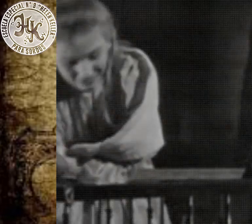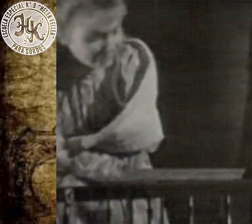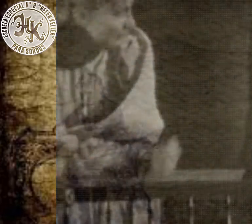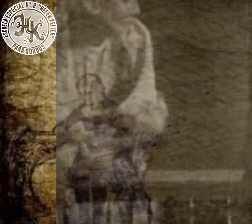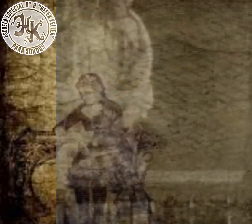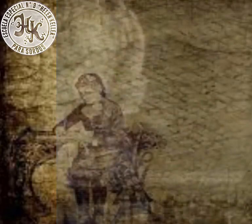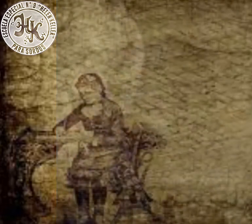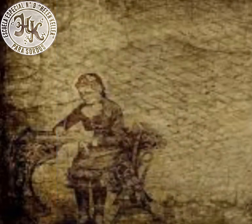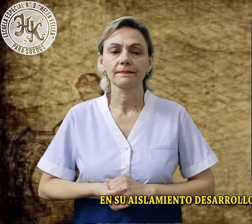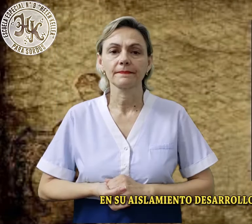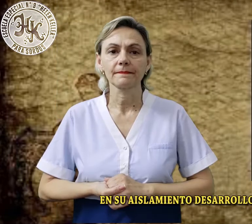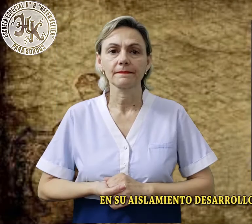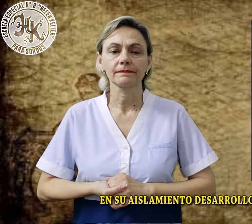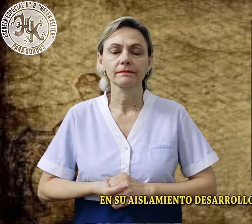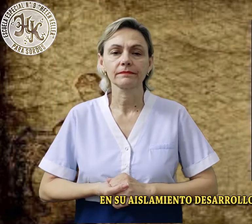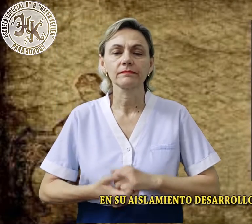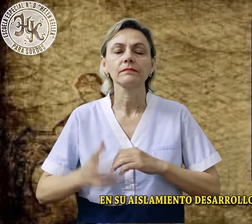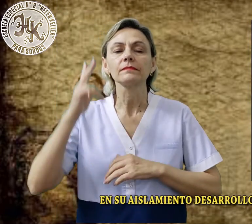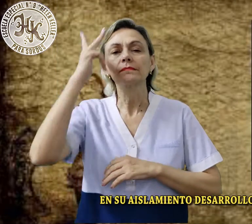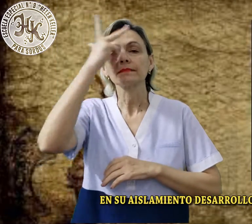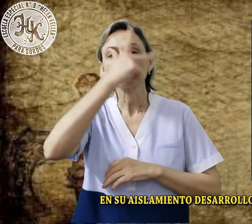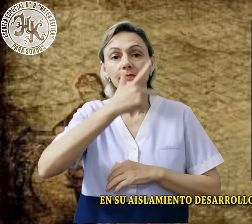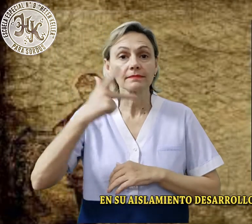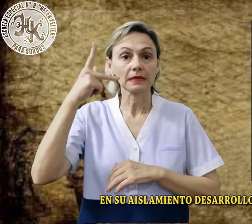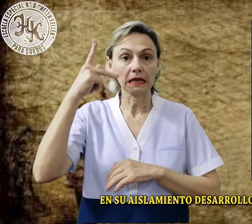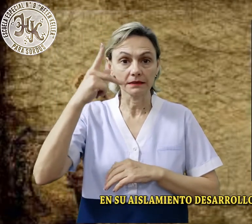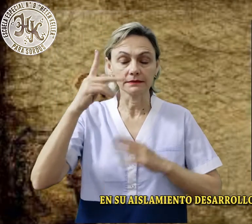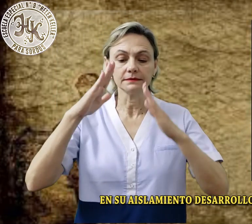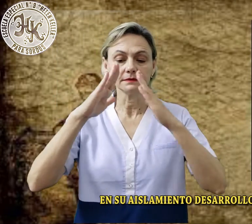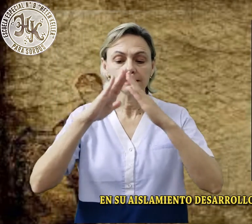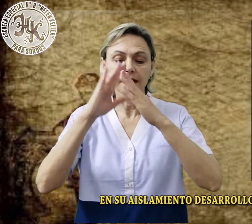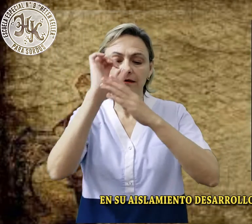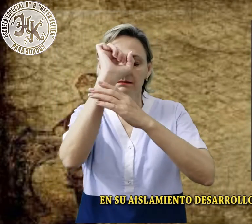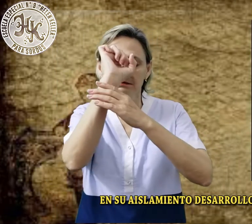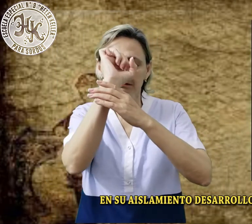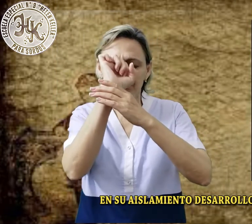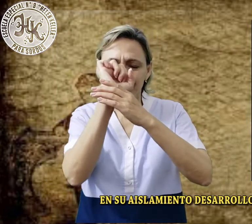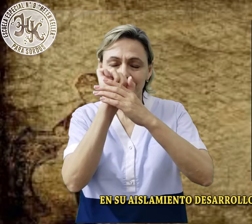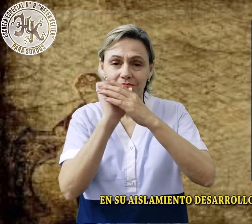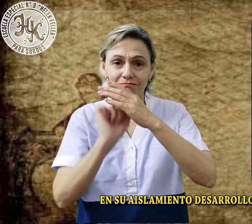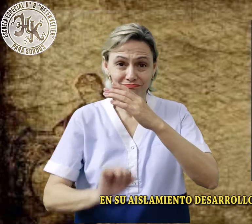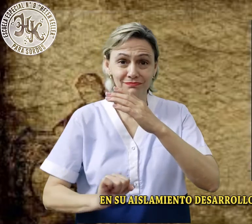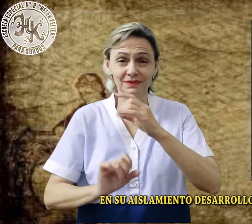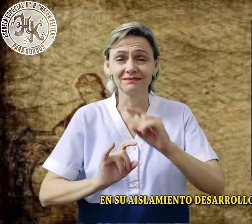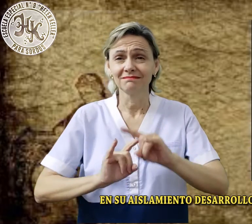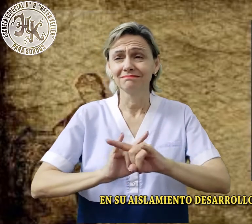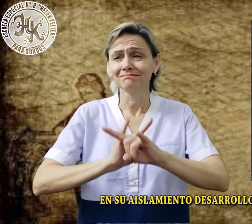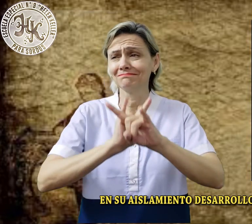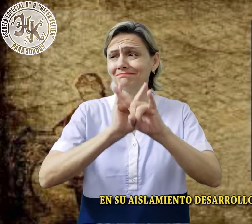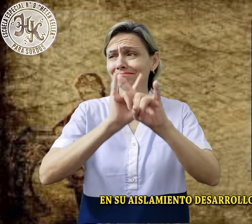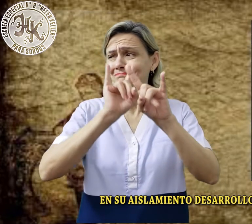cerebro. En su aislamiento, desarrolló muy mal genio.